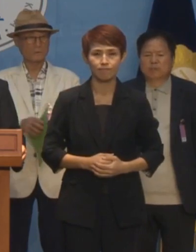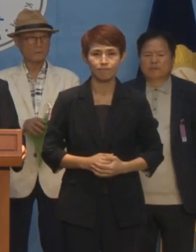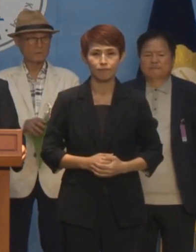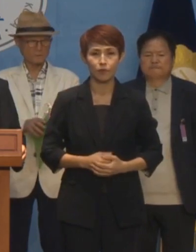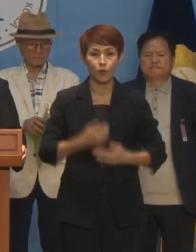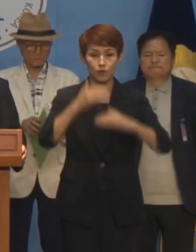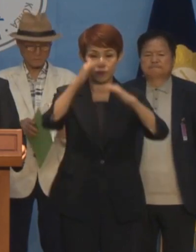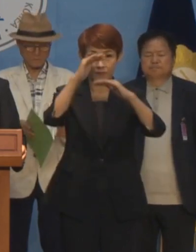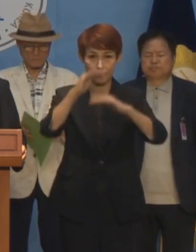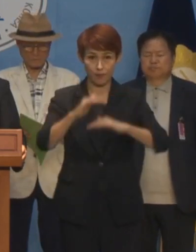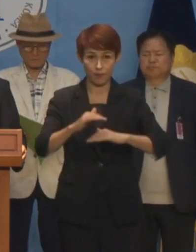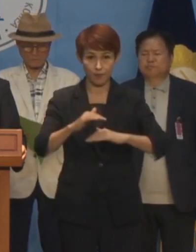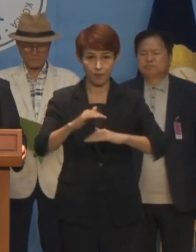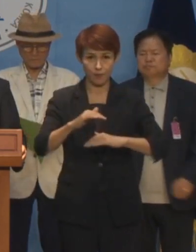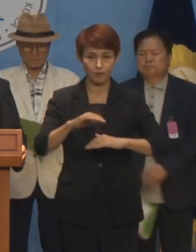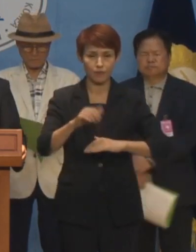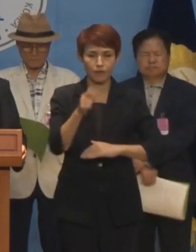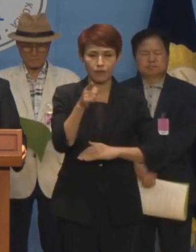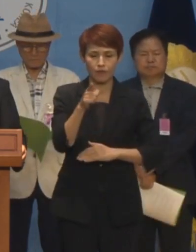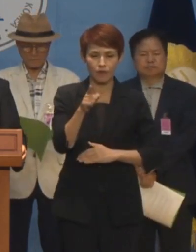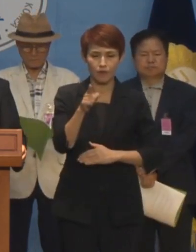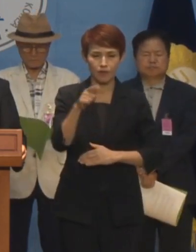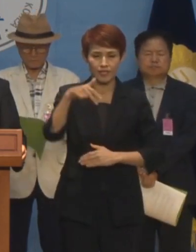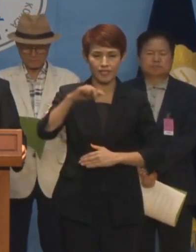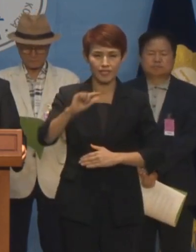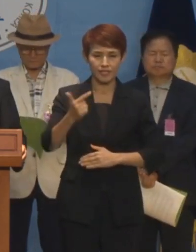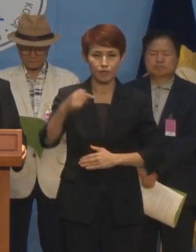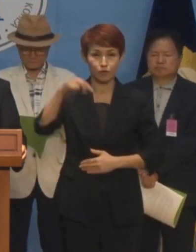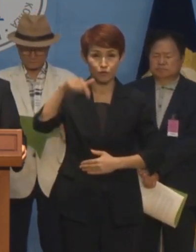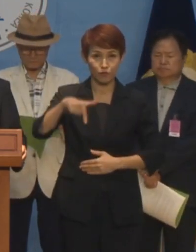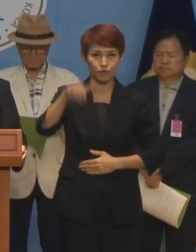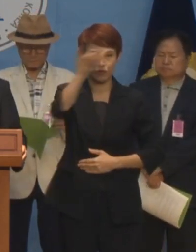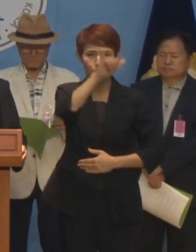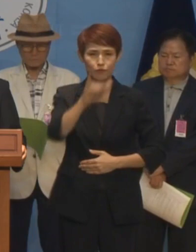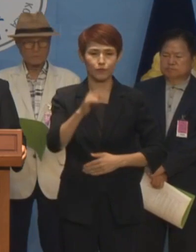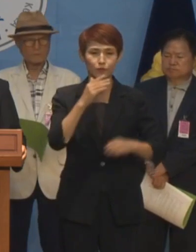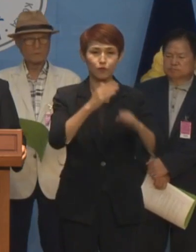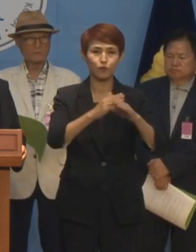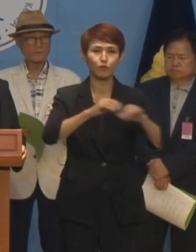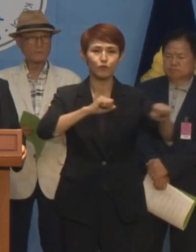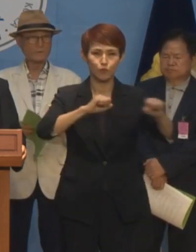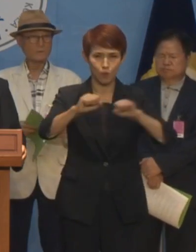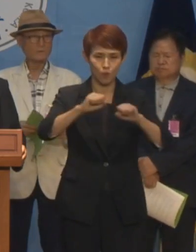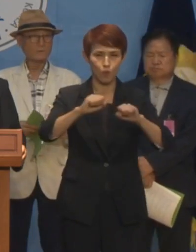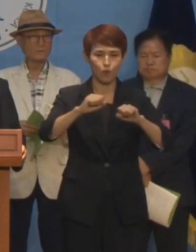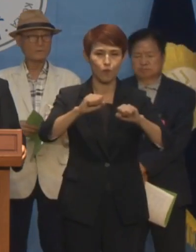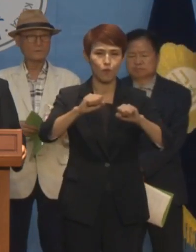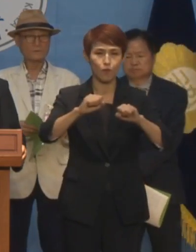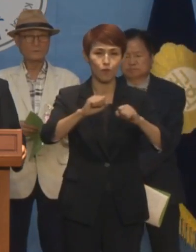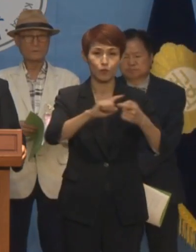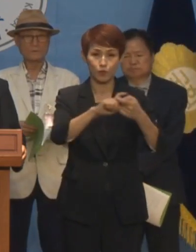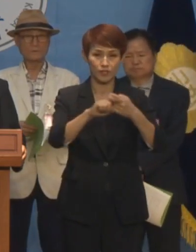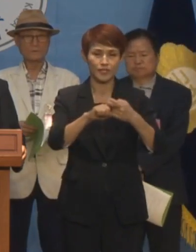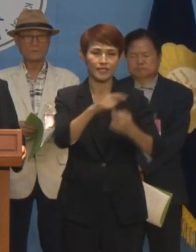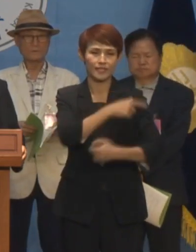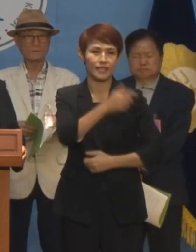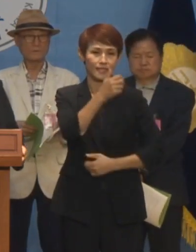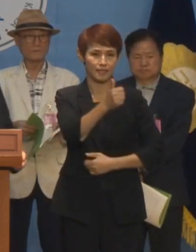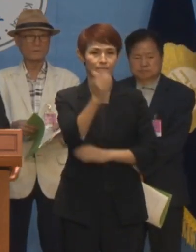성명서를 허진수 전국민주화운동 동지회 이사장님으로부터 낭독하도록